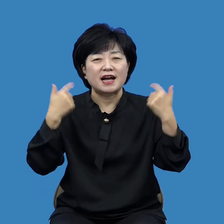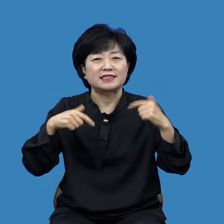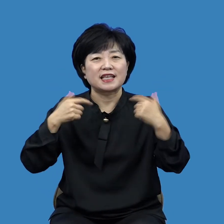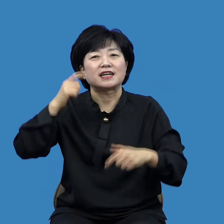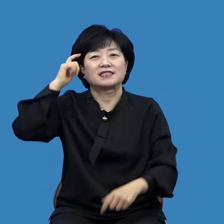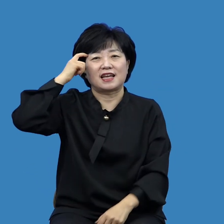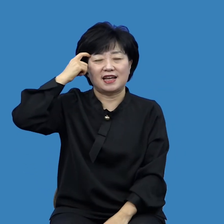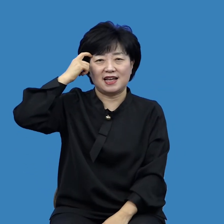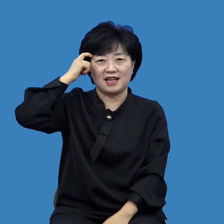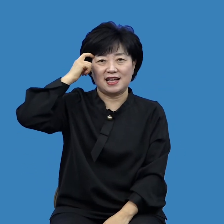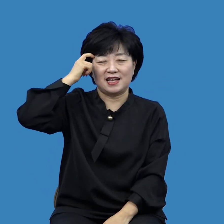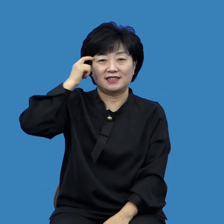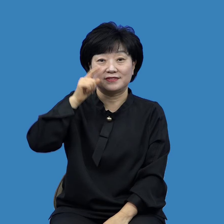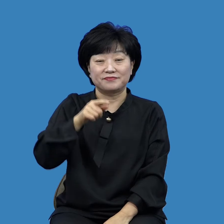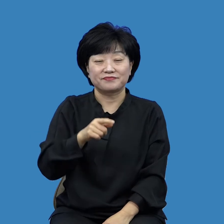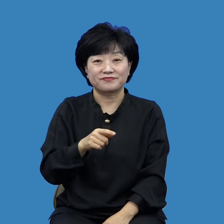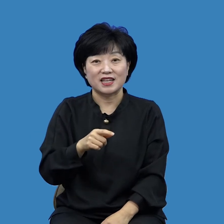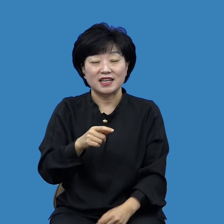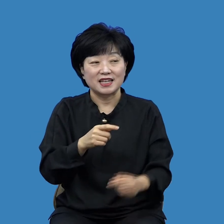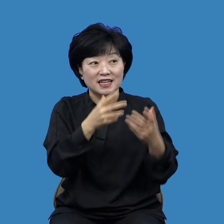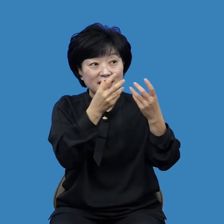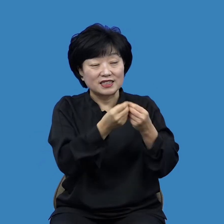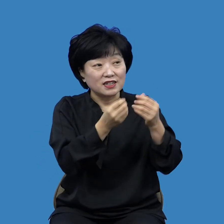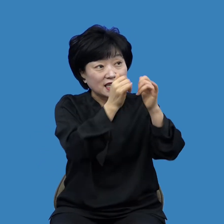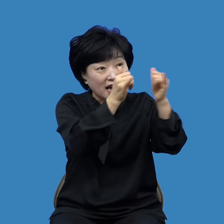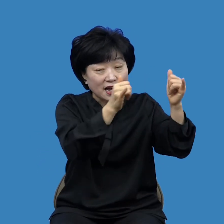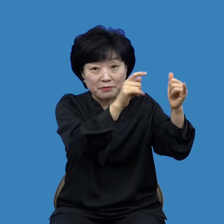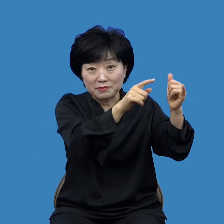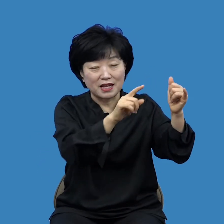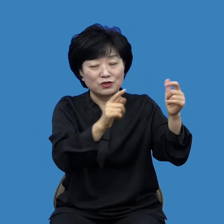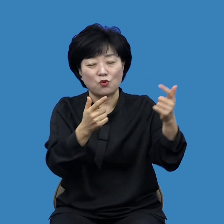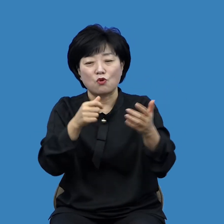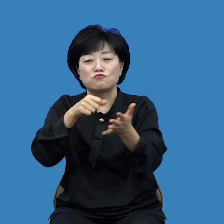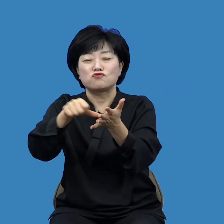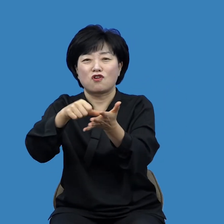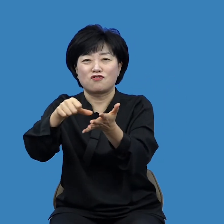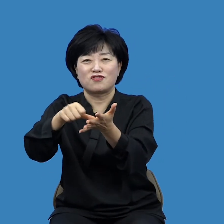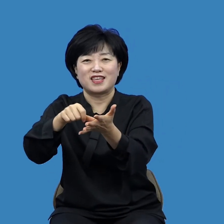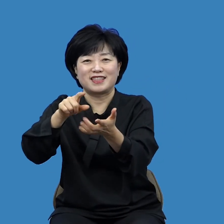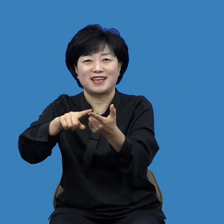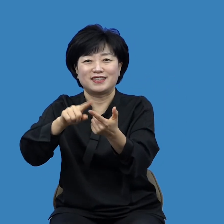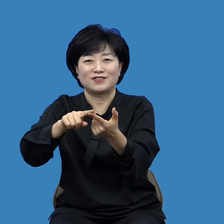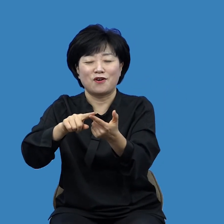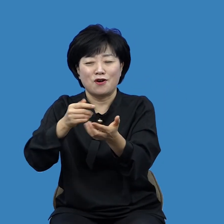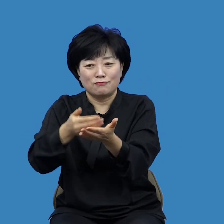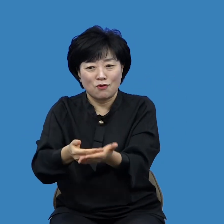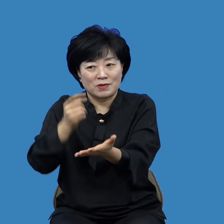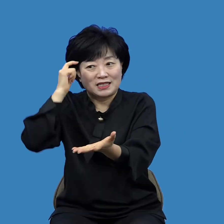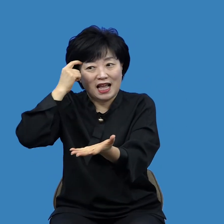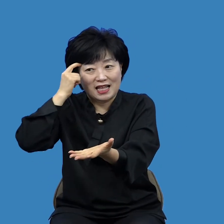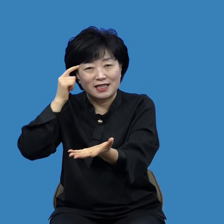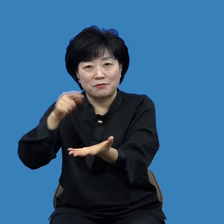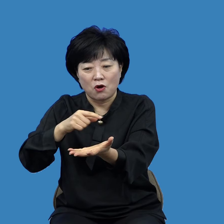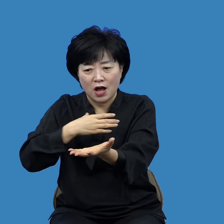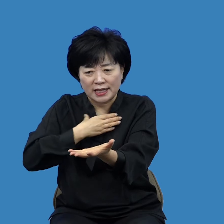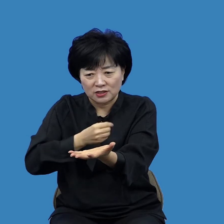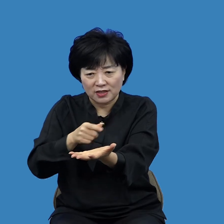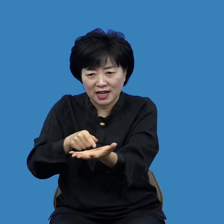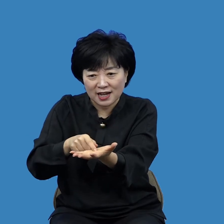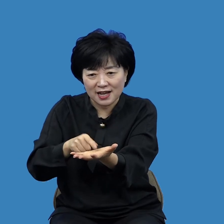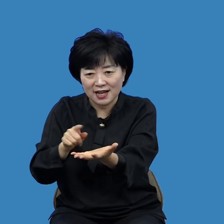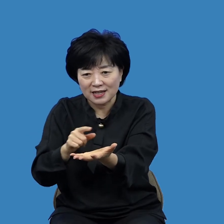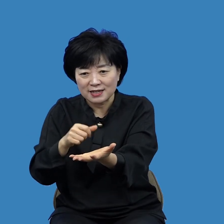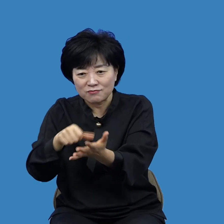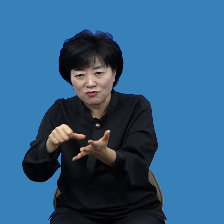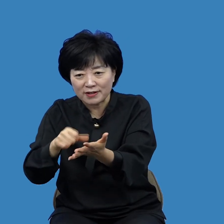아니고 물건에 대해서 여러분 마찬가지예요. 여러분이 무겁게 생각하는 물건들이 있으시면 항상 그 생각하잖아. 얘가 안전한가? 안 하세요